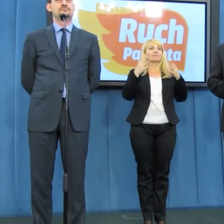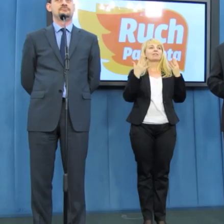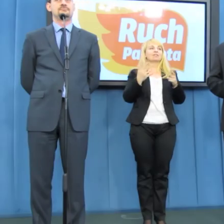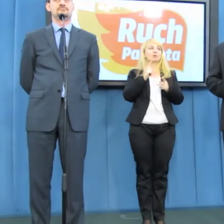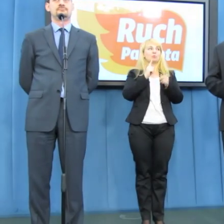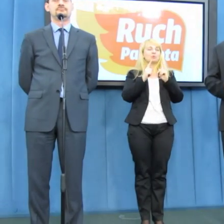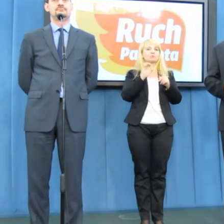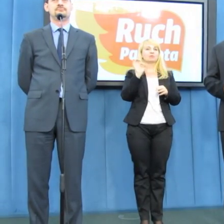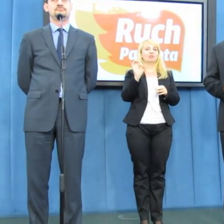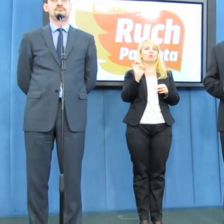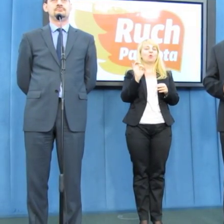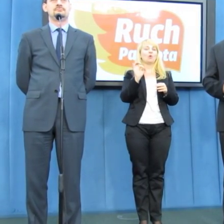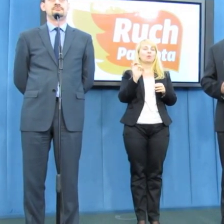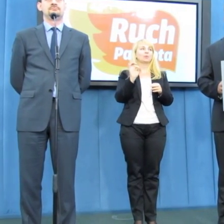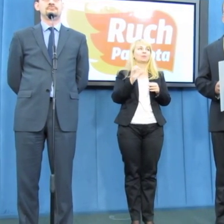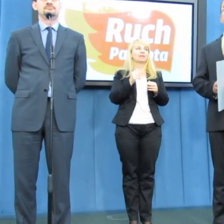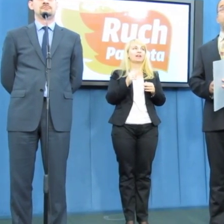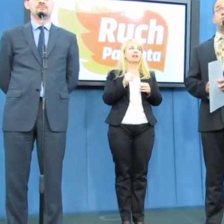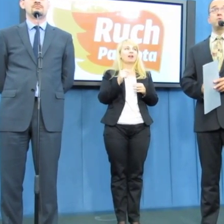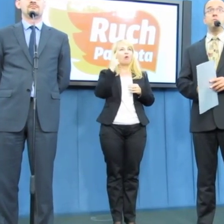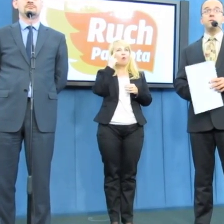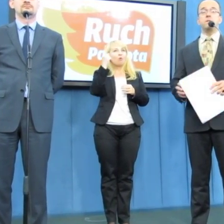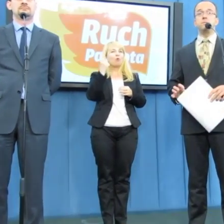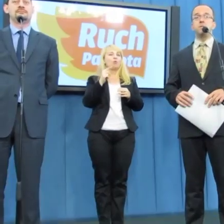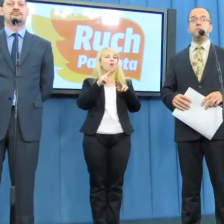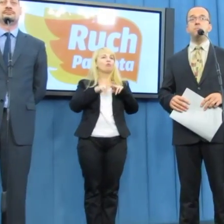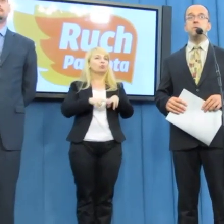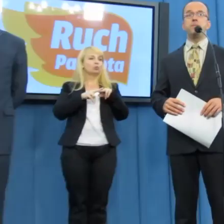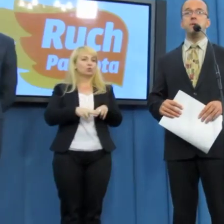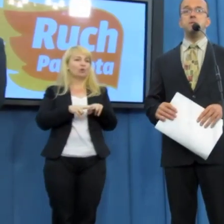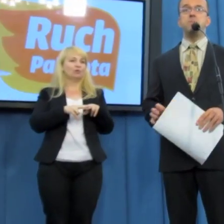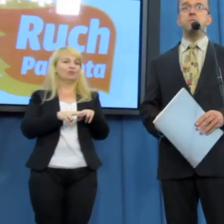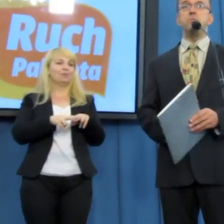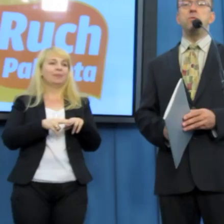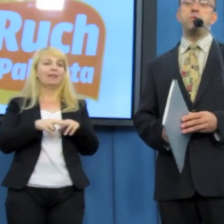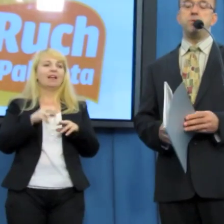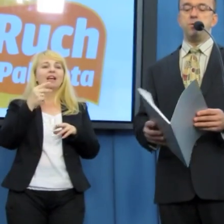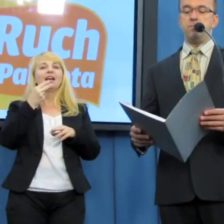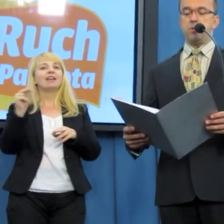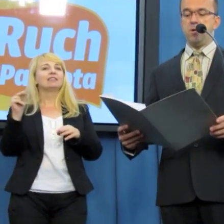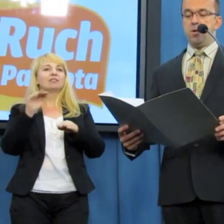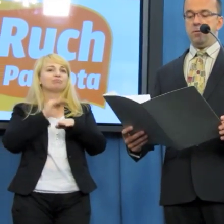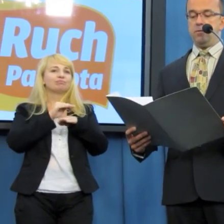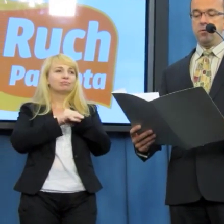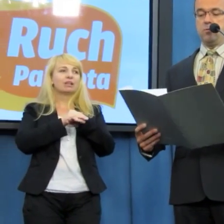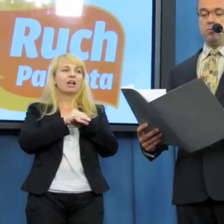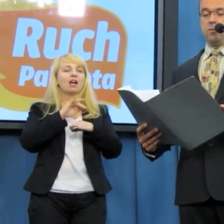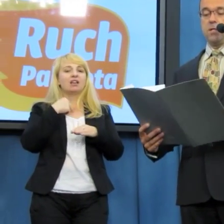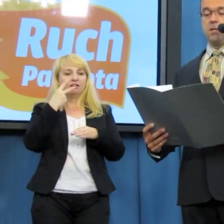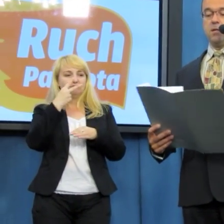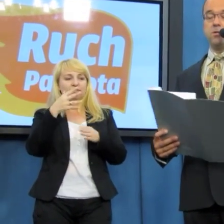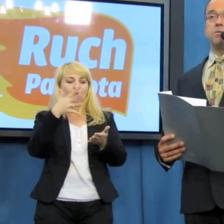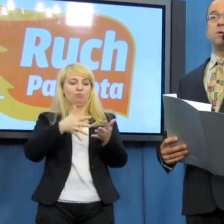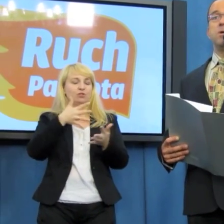Państwu pewne okołofunduszowe, tak to nazwijmy, nieprawidłowości, ponieważ w związku